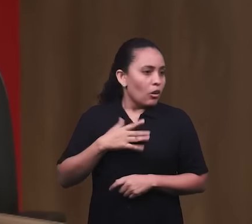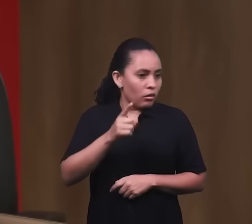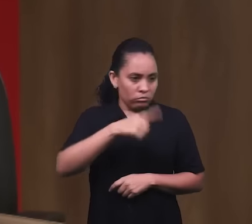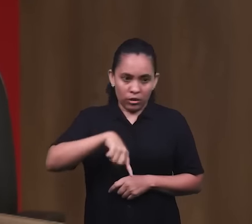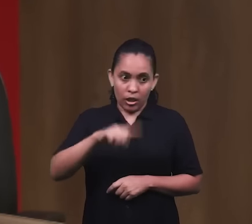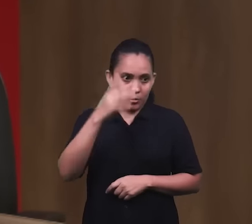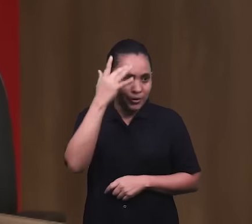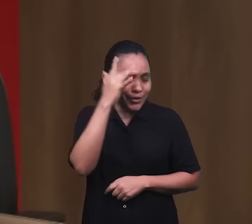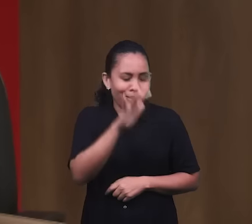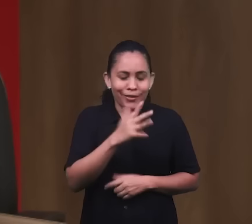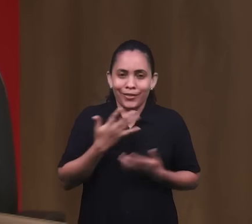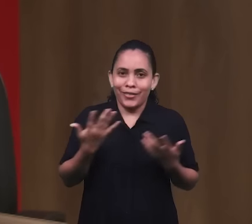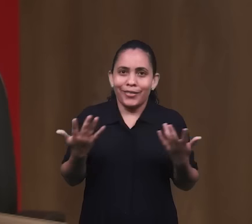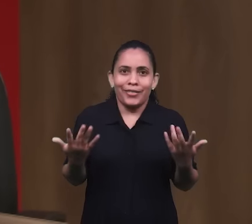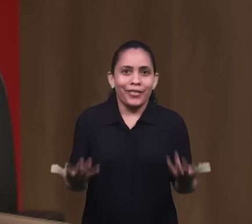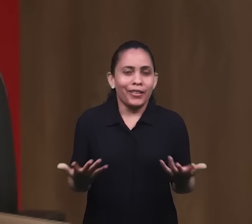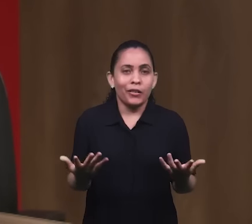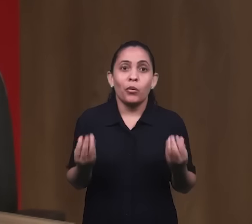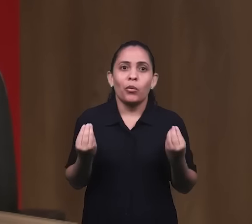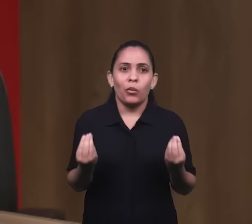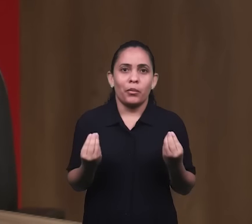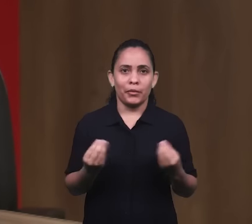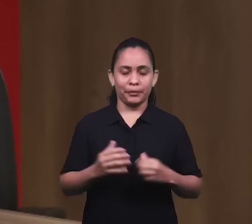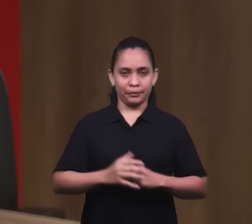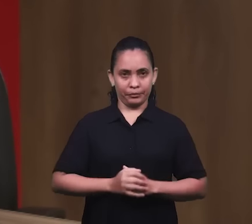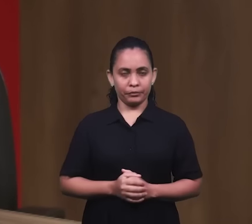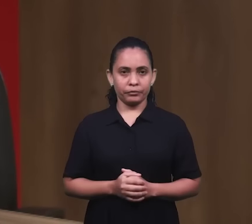sei. Helena, misericórdia. Alan, o que eu vou fazer?